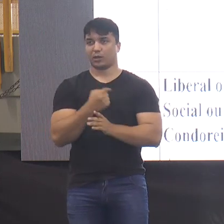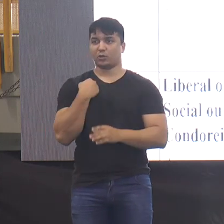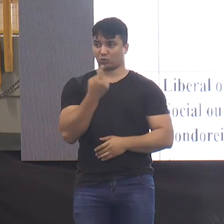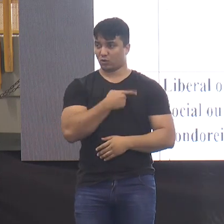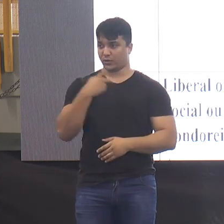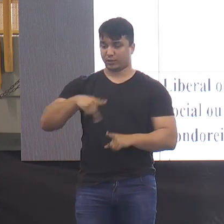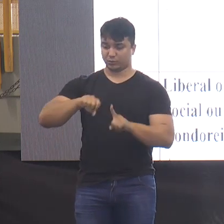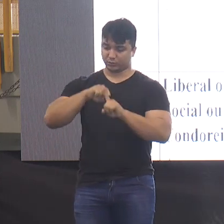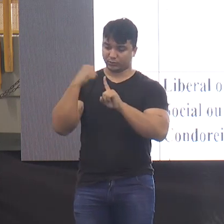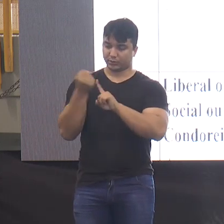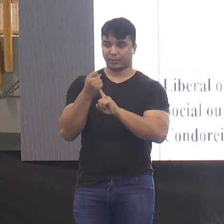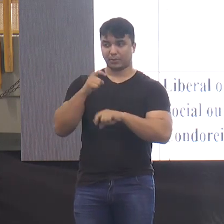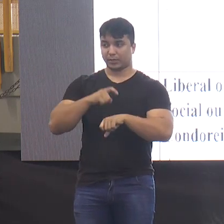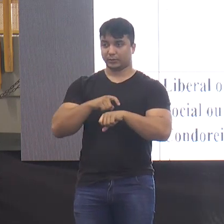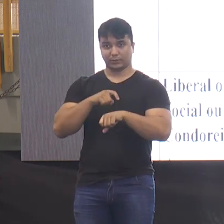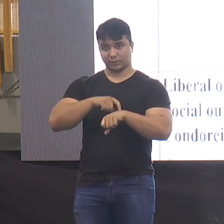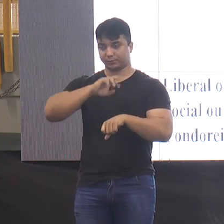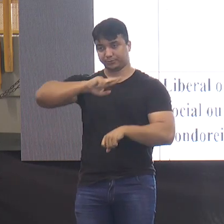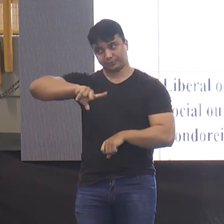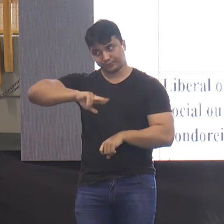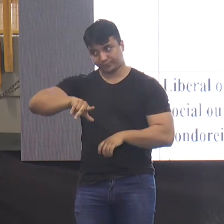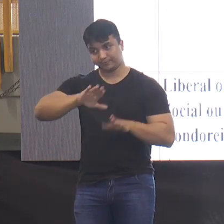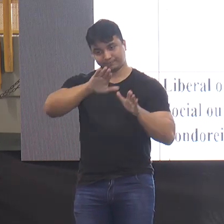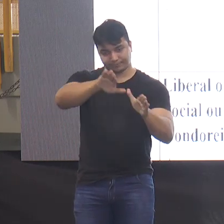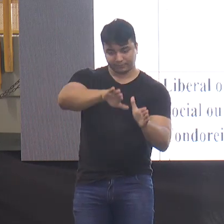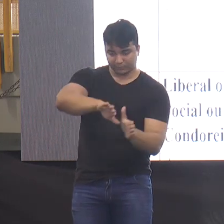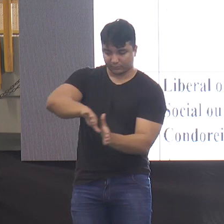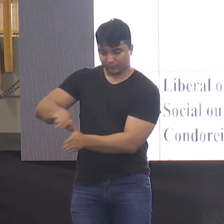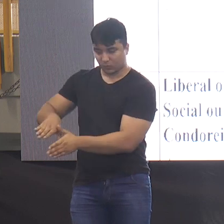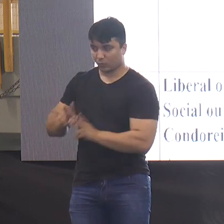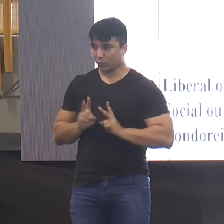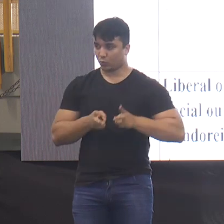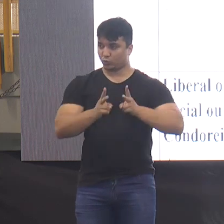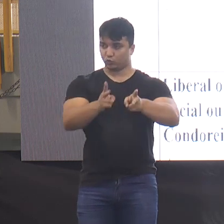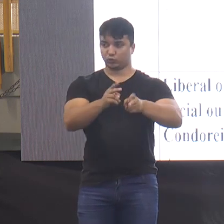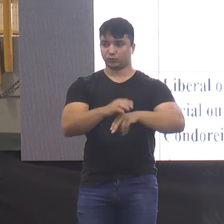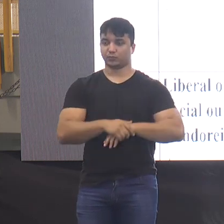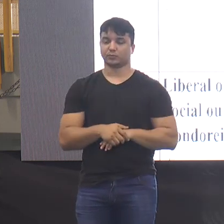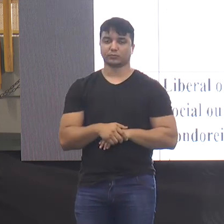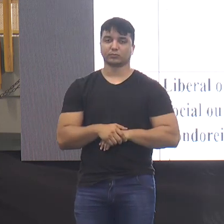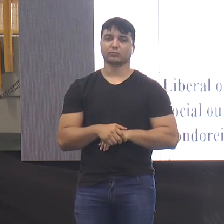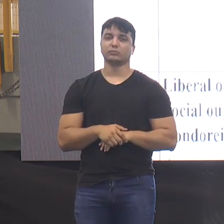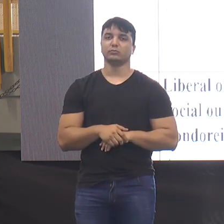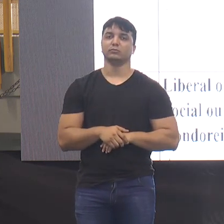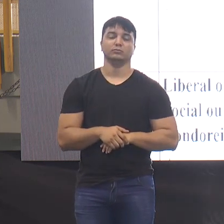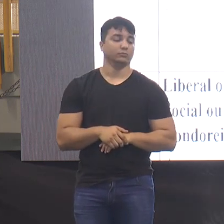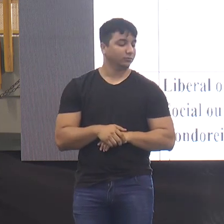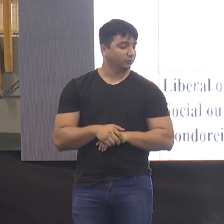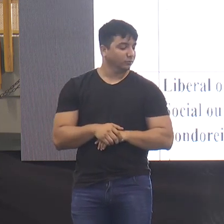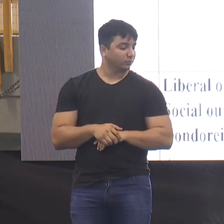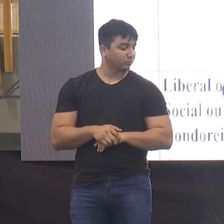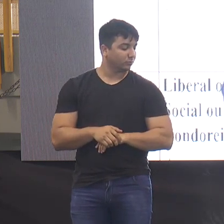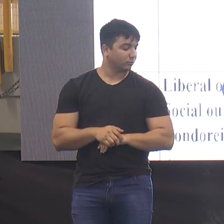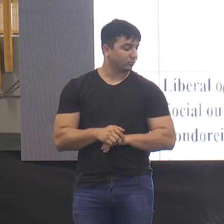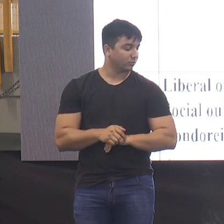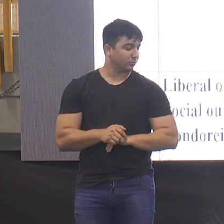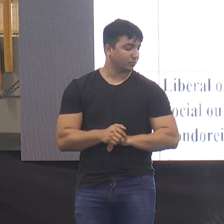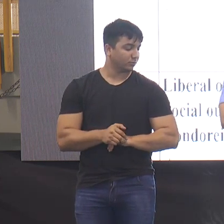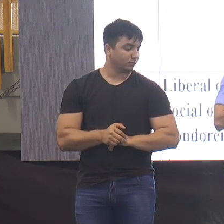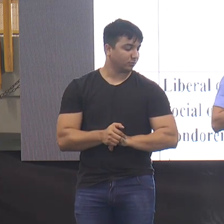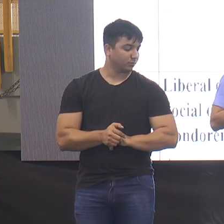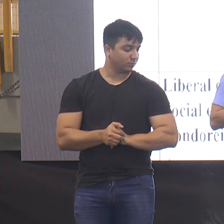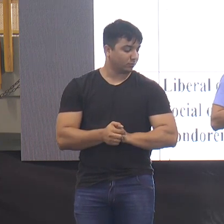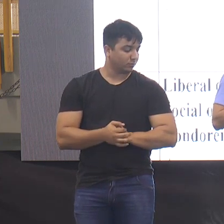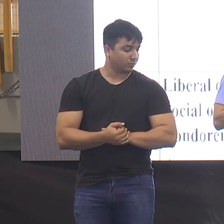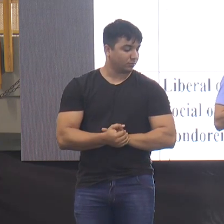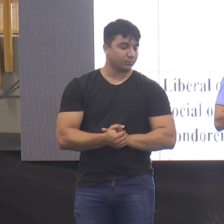nós. Mas nós não temos essa hora, então vamos aqui nos concentrar, né? Mas